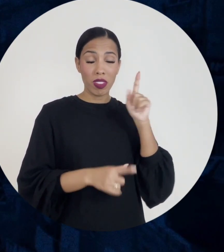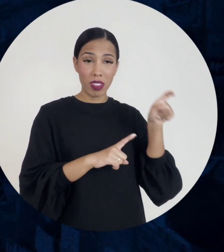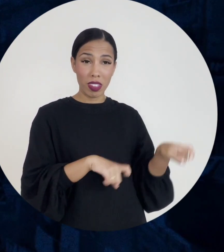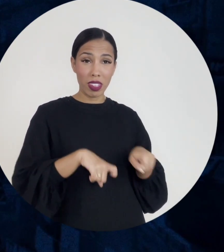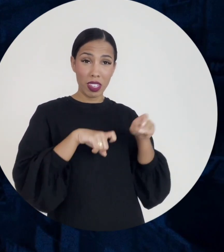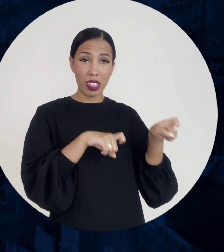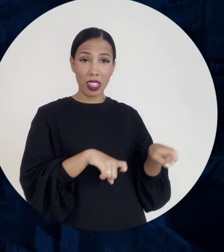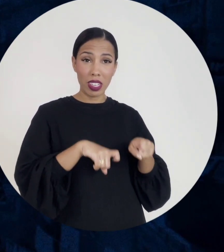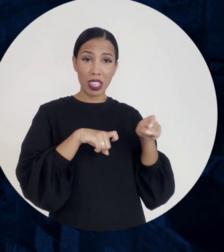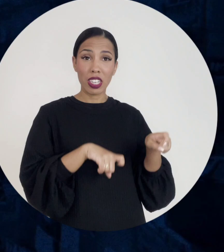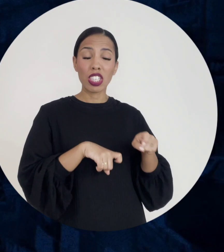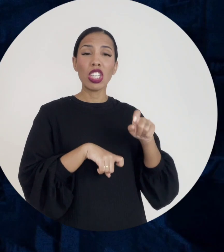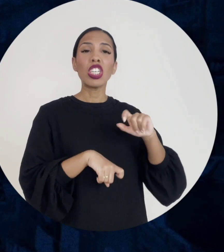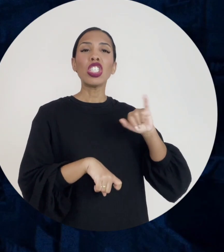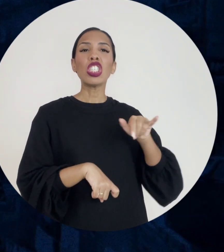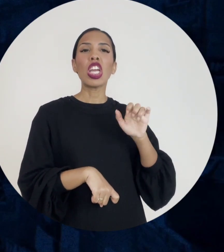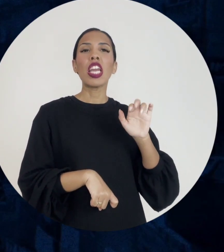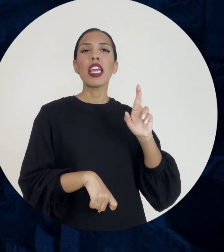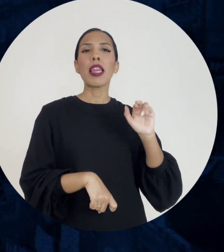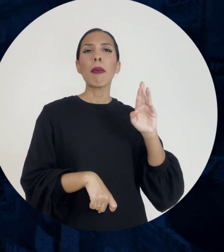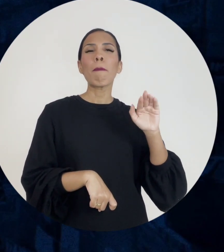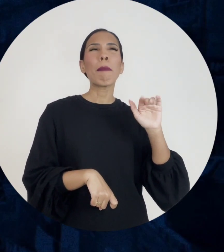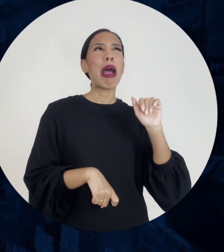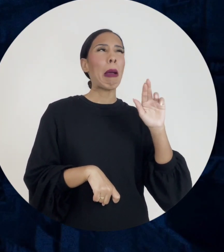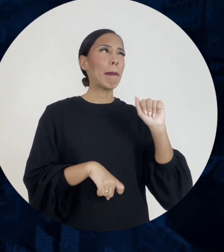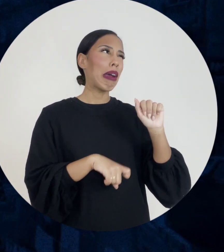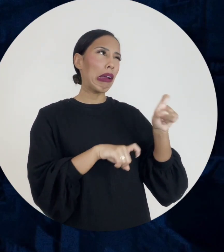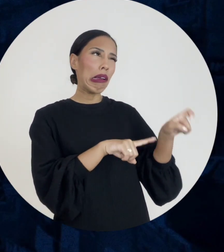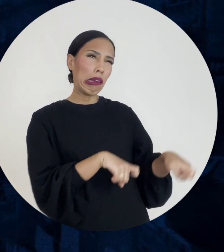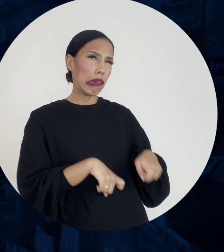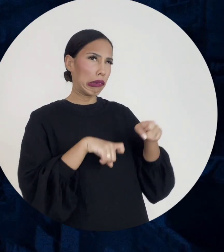chamada Heriotaba, é considerado sertão, né?